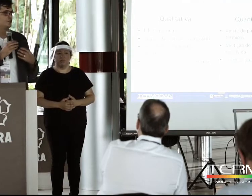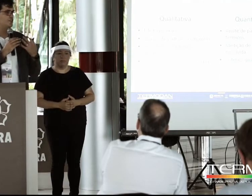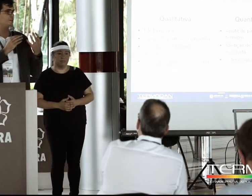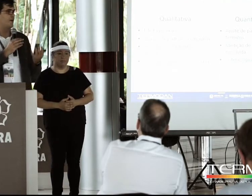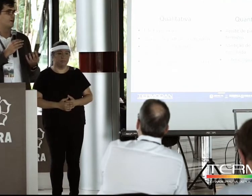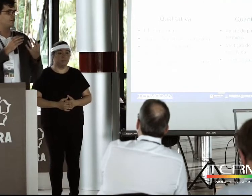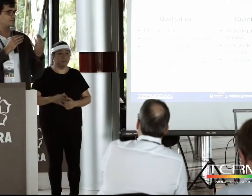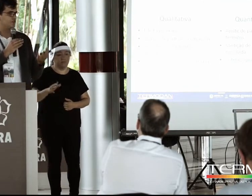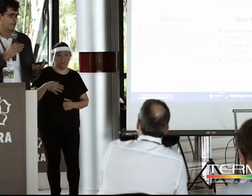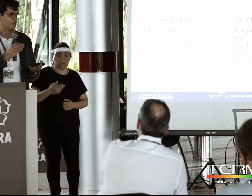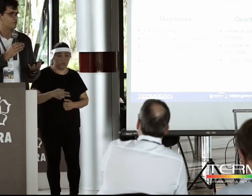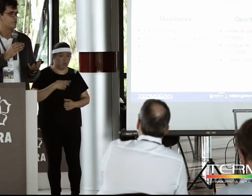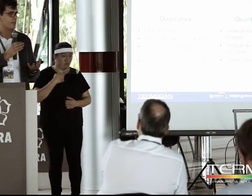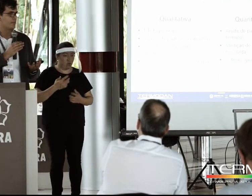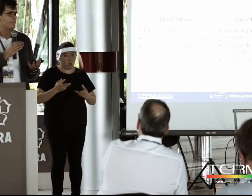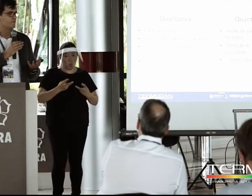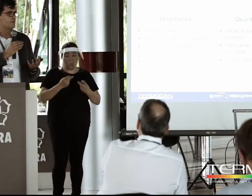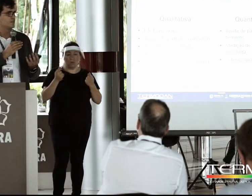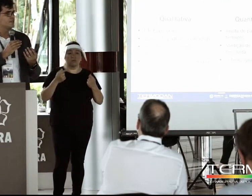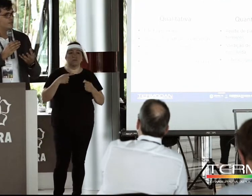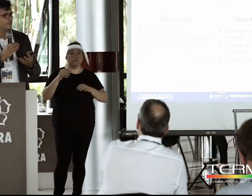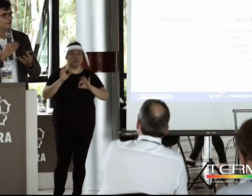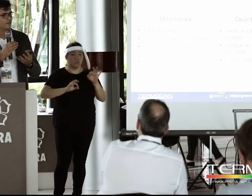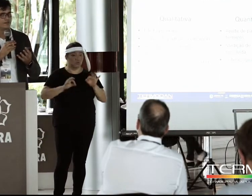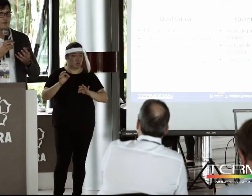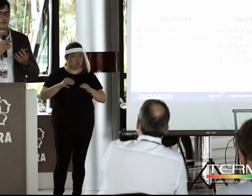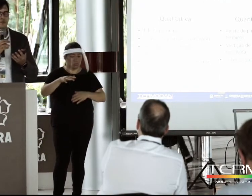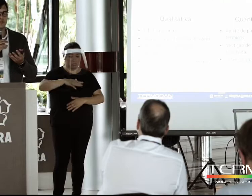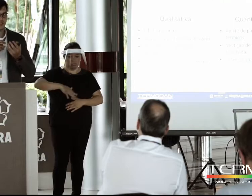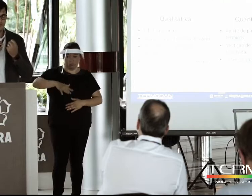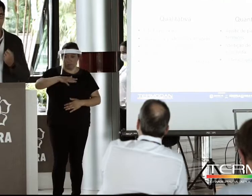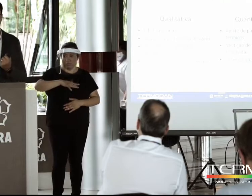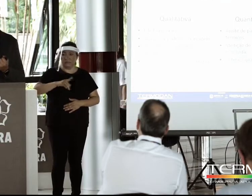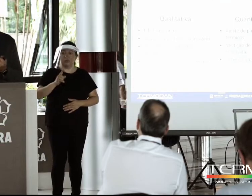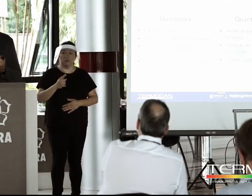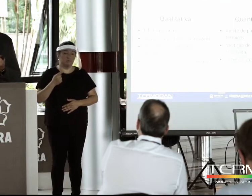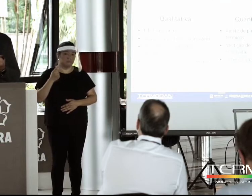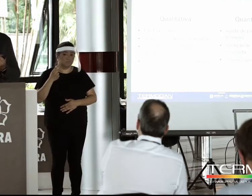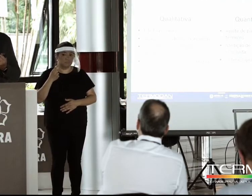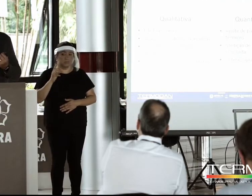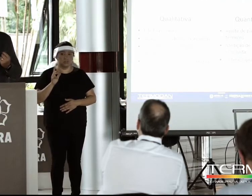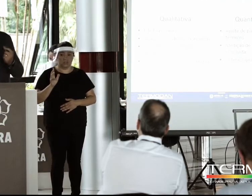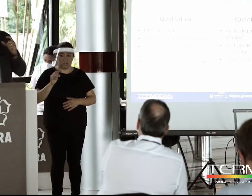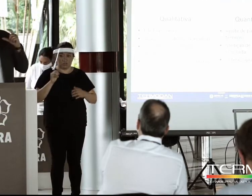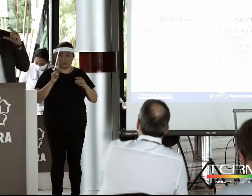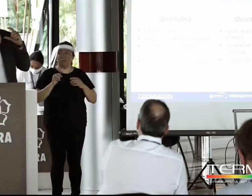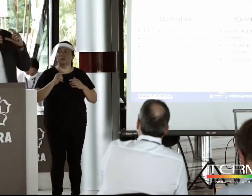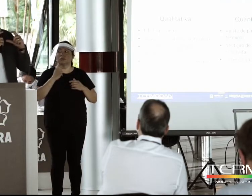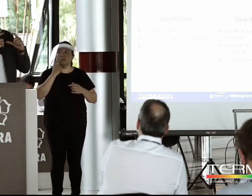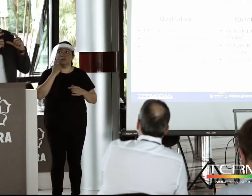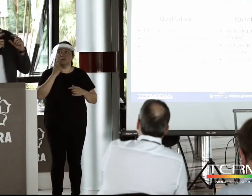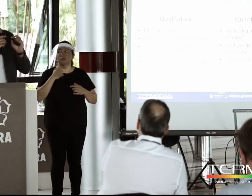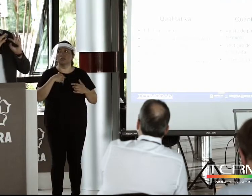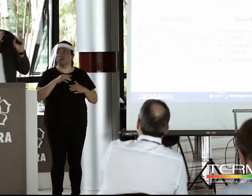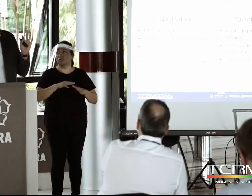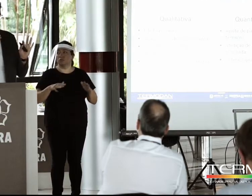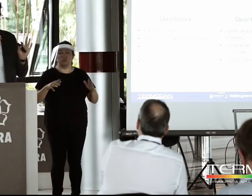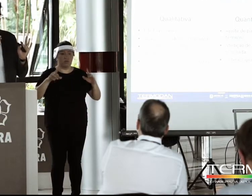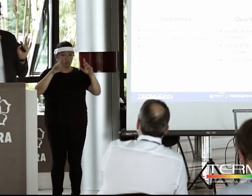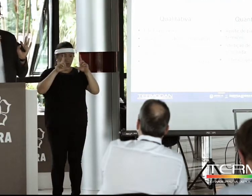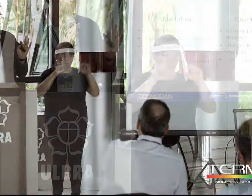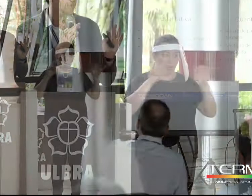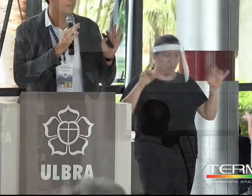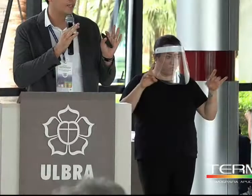de ajustes de parâmetros térmicos. Sim, então já fica aqui o adianto. Eu não tiro a foto e